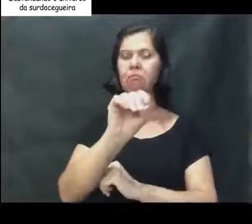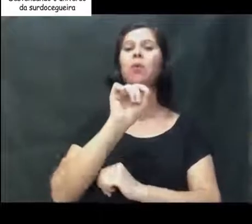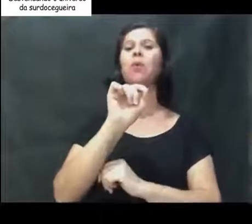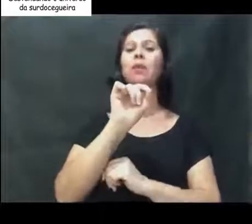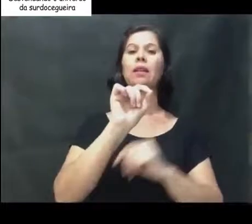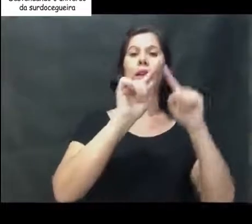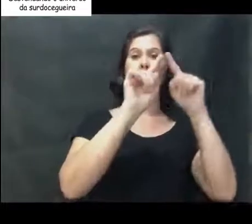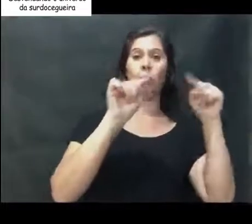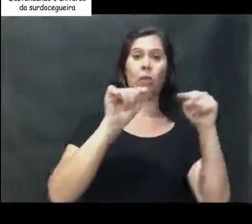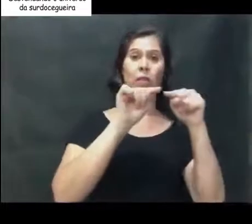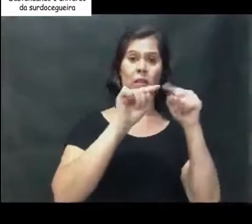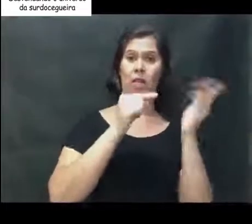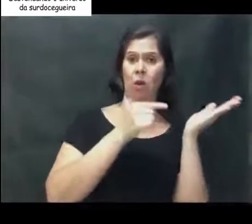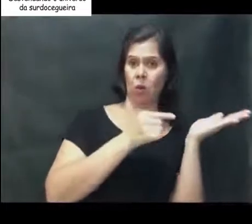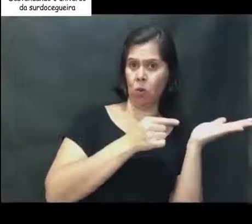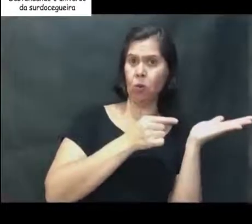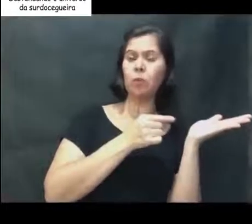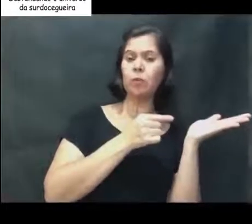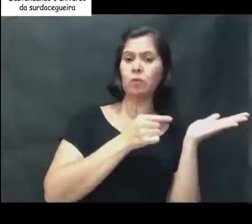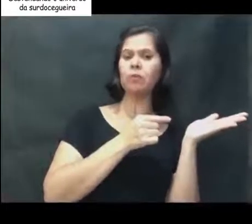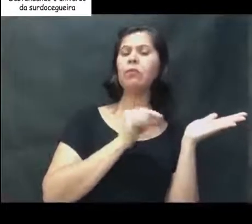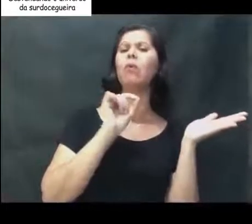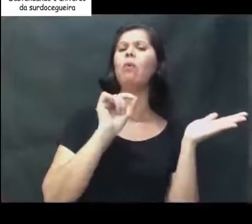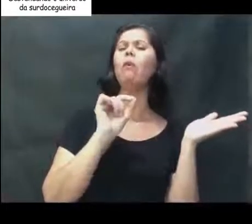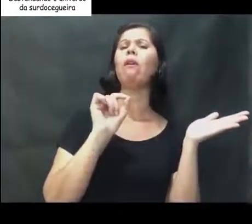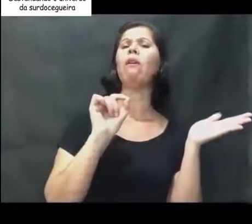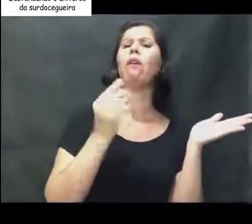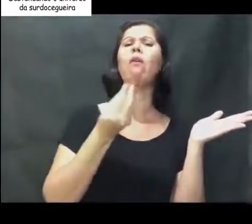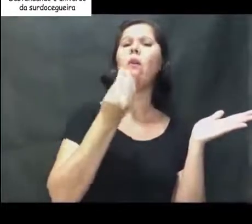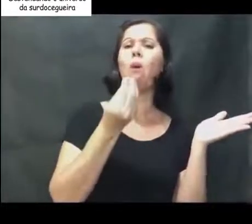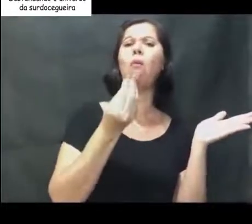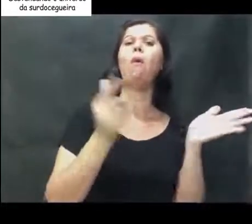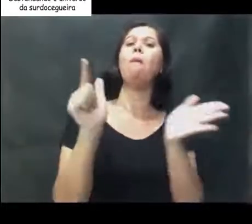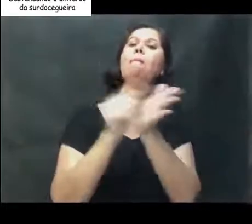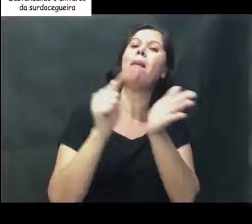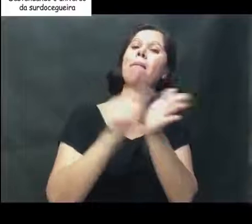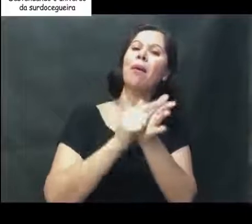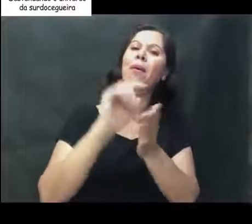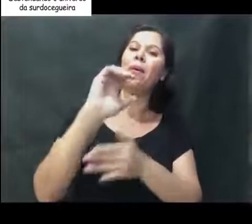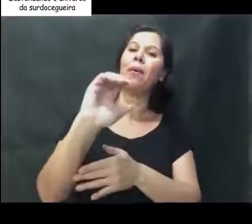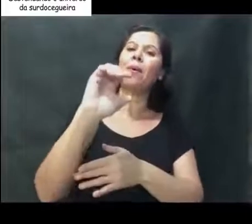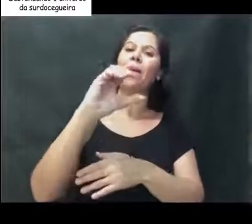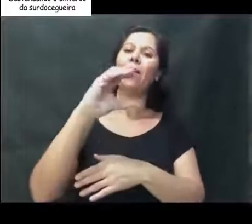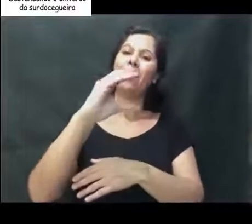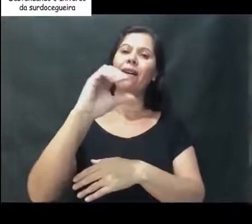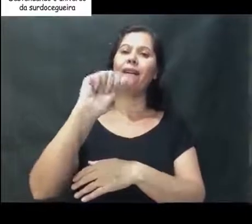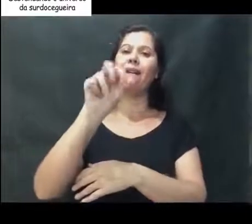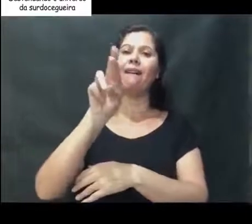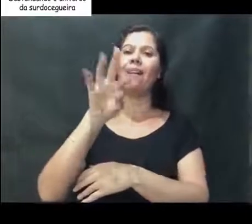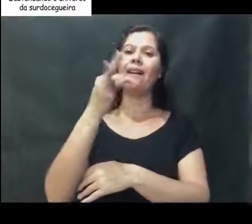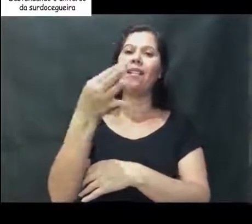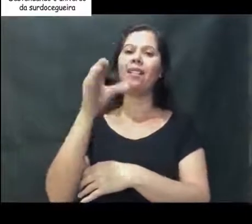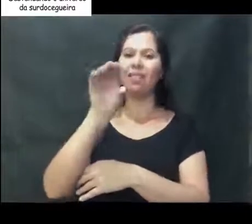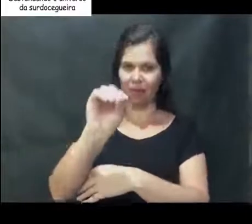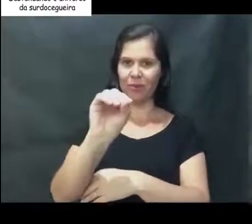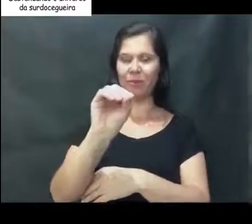formato de triângulo, ela foi feita com papel cartão e a